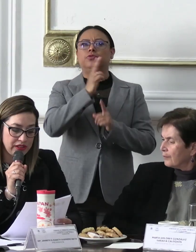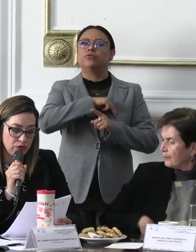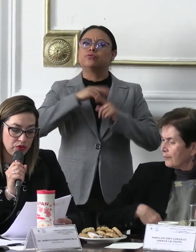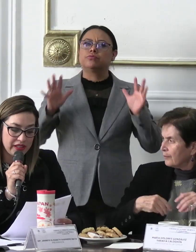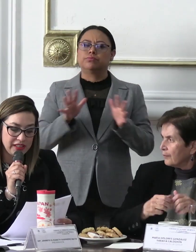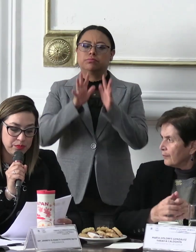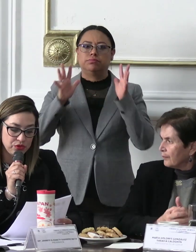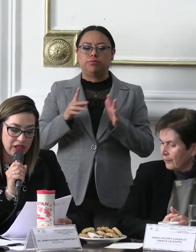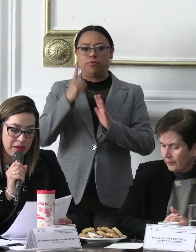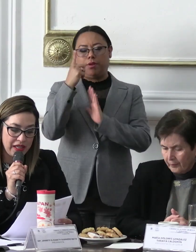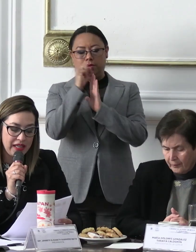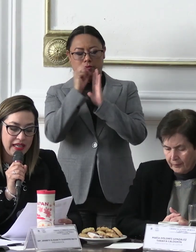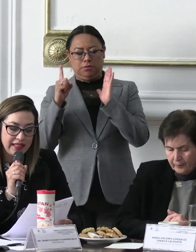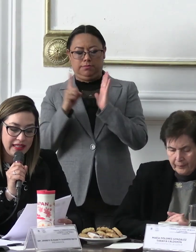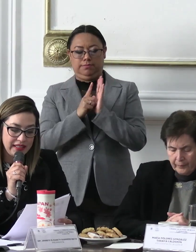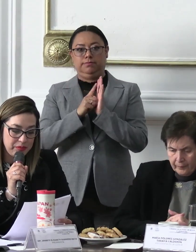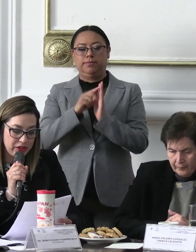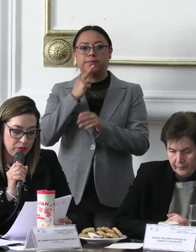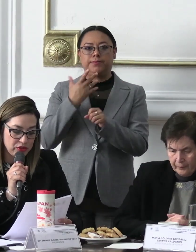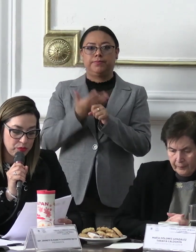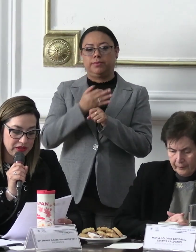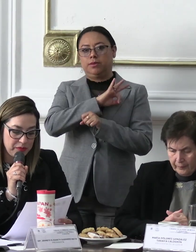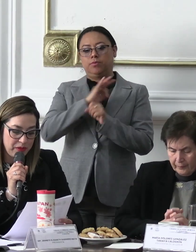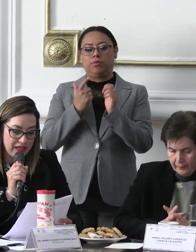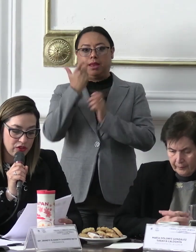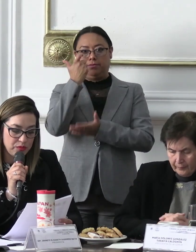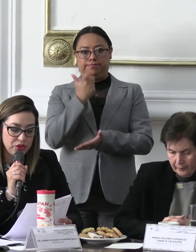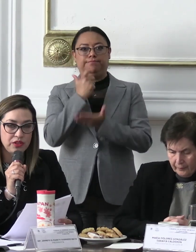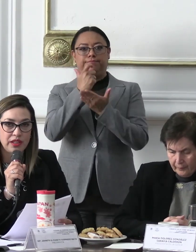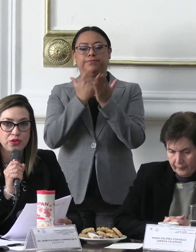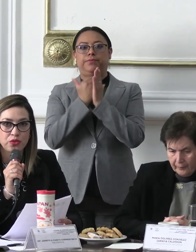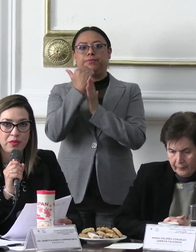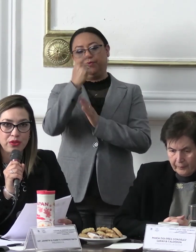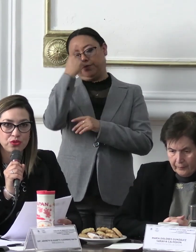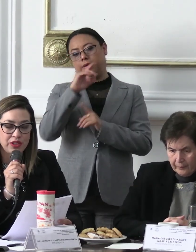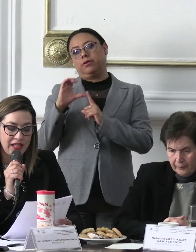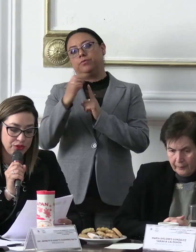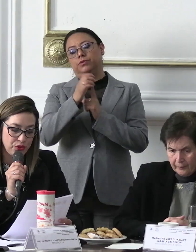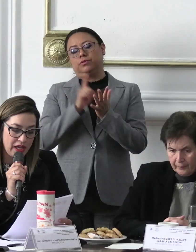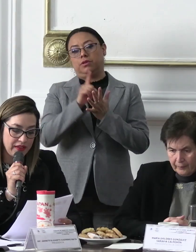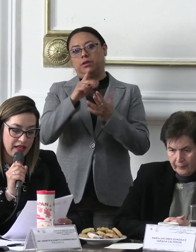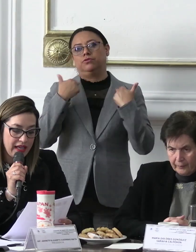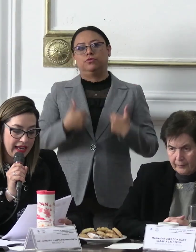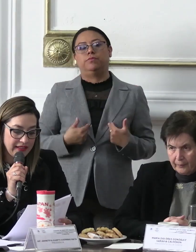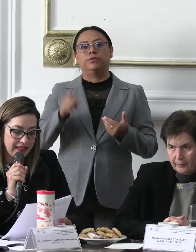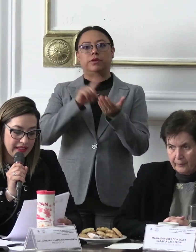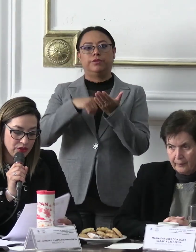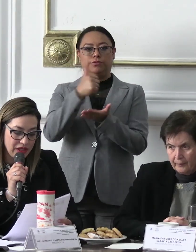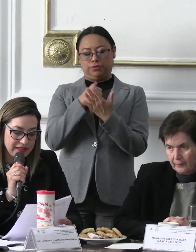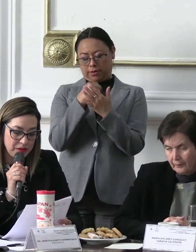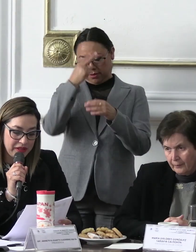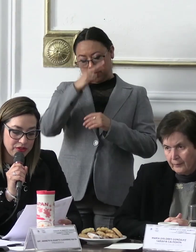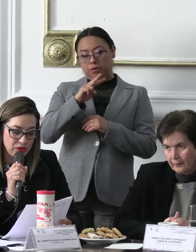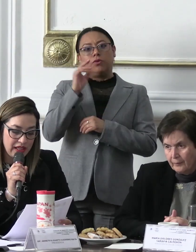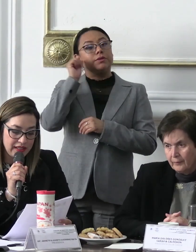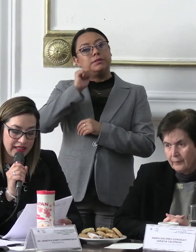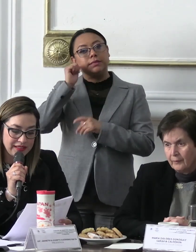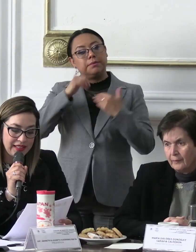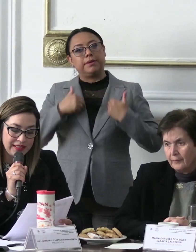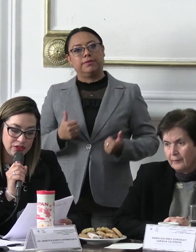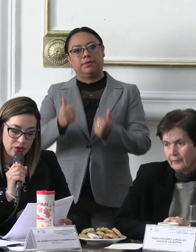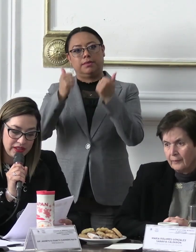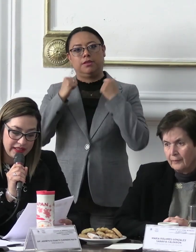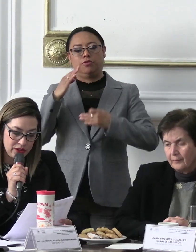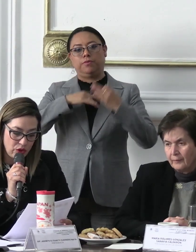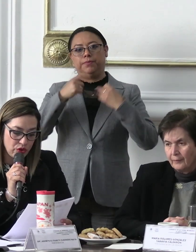una solicitud responsable de incremento presupuestal para la Comisión de Derechos Humanos de la ciudad, entendiendo que las demandas ciudadanas,